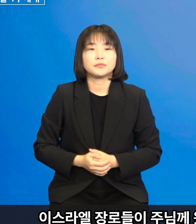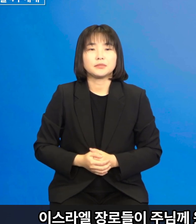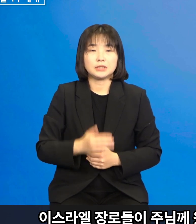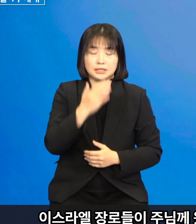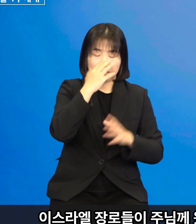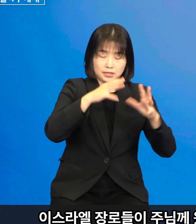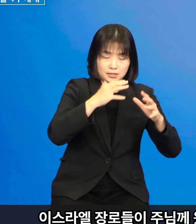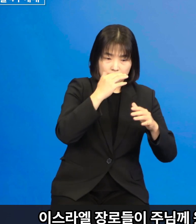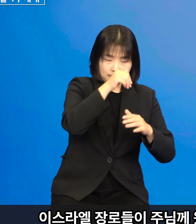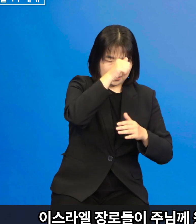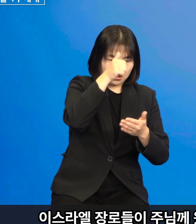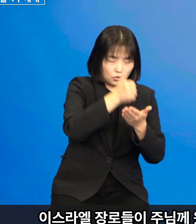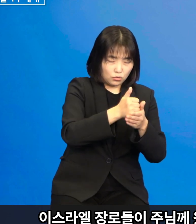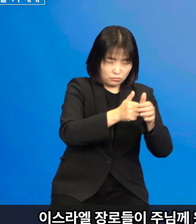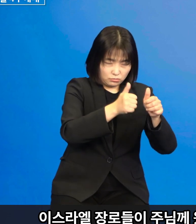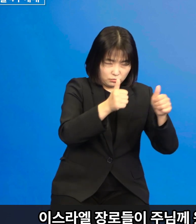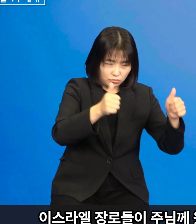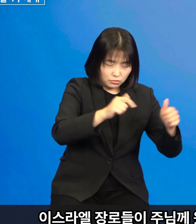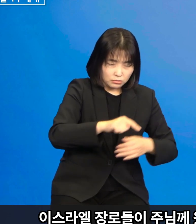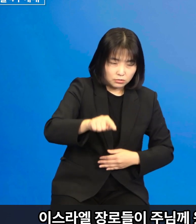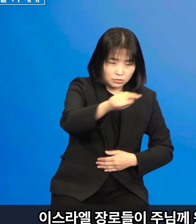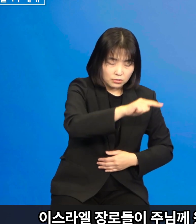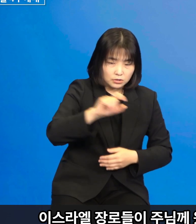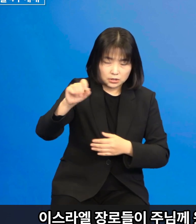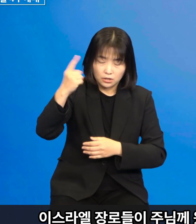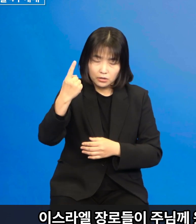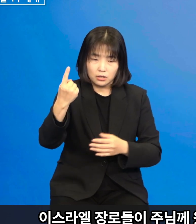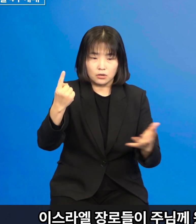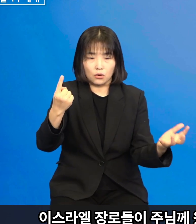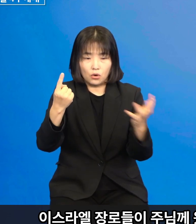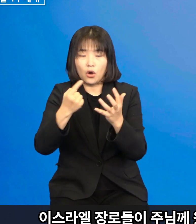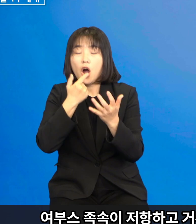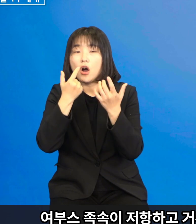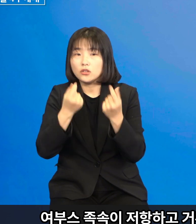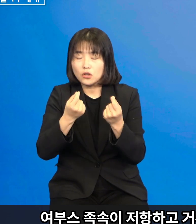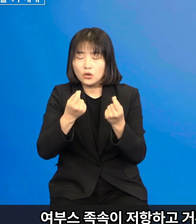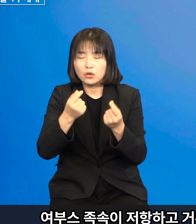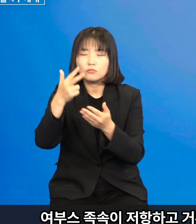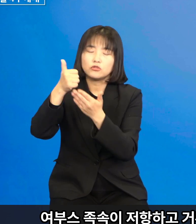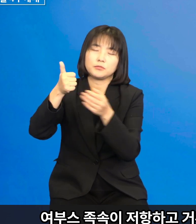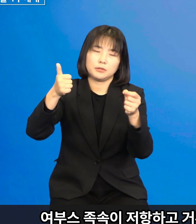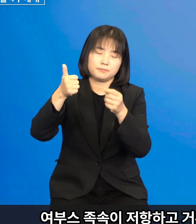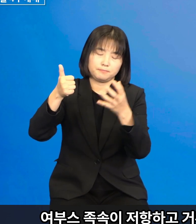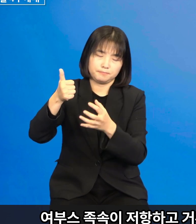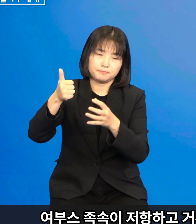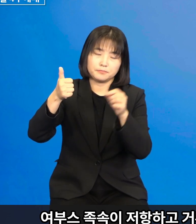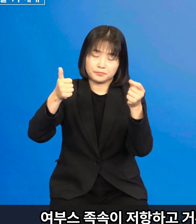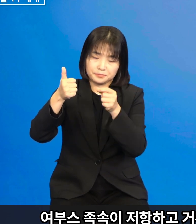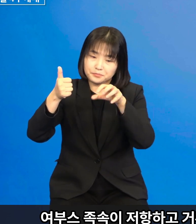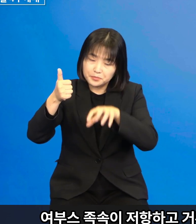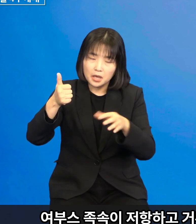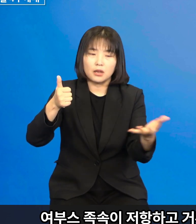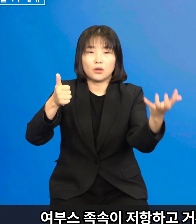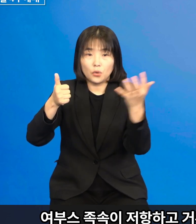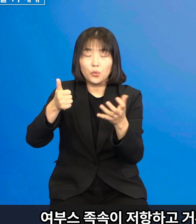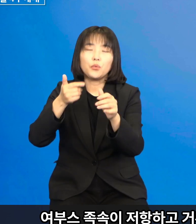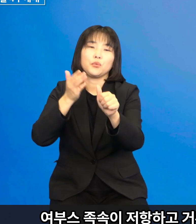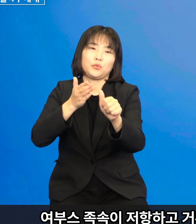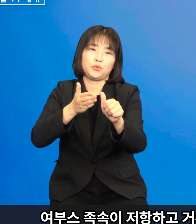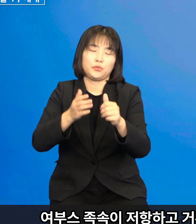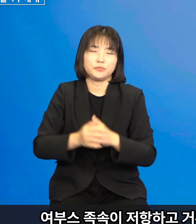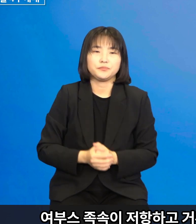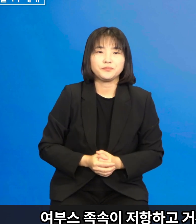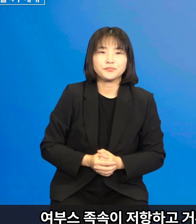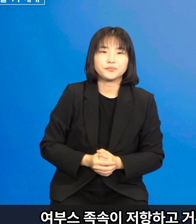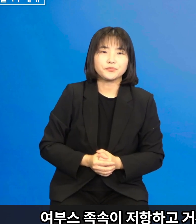장로들이 주님께 왔던 것처럼 주님께 나오십시오. 여부수 족속이 저항하고 거부했지만